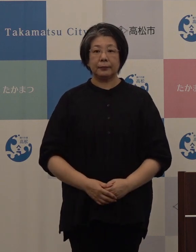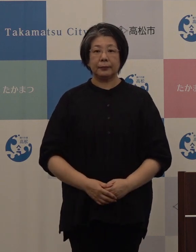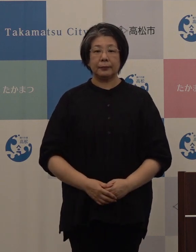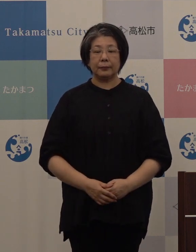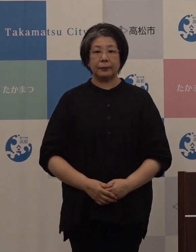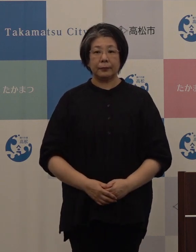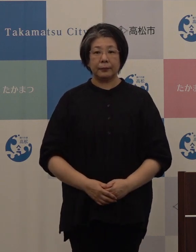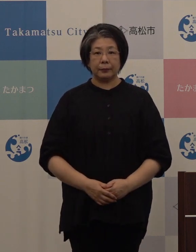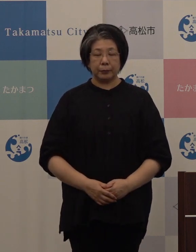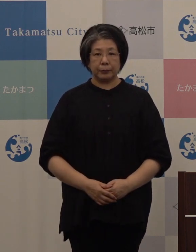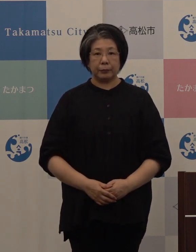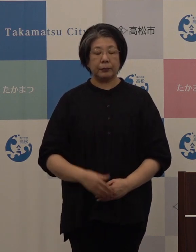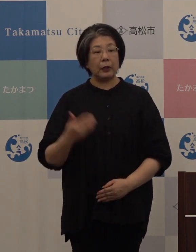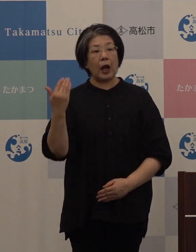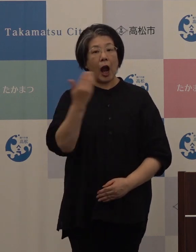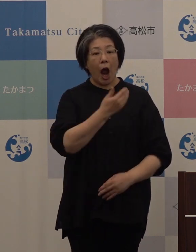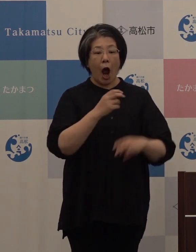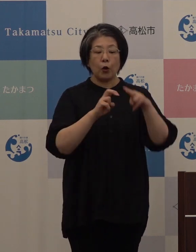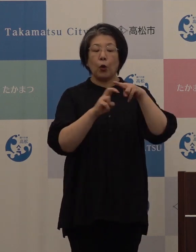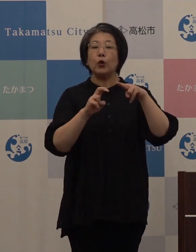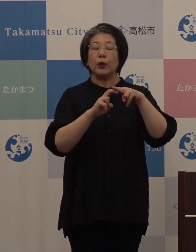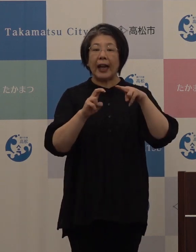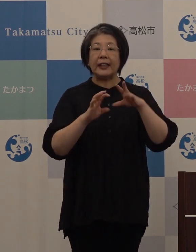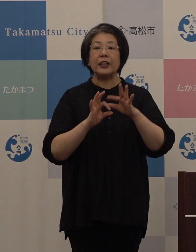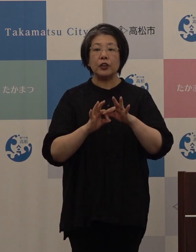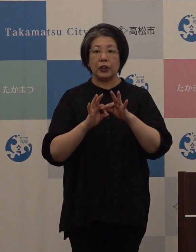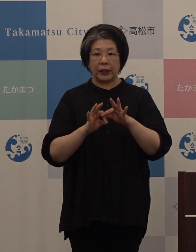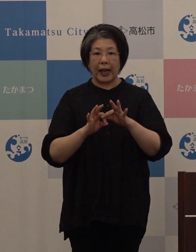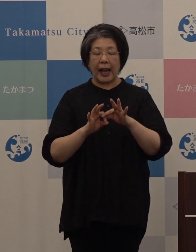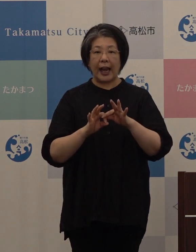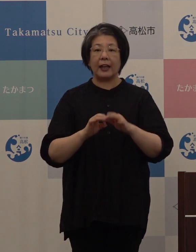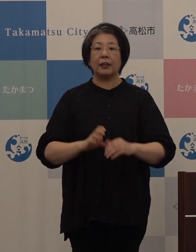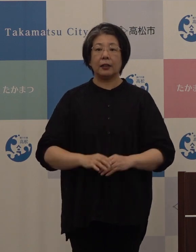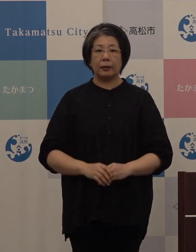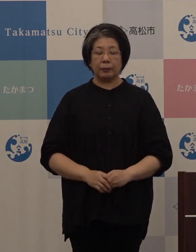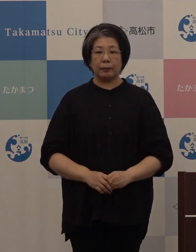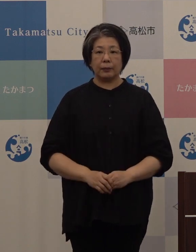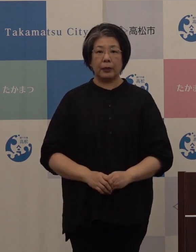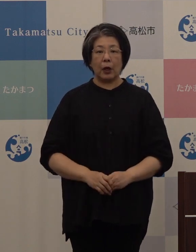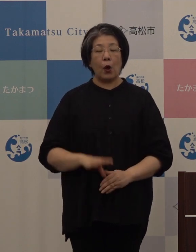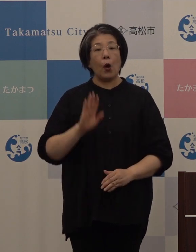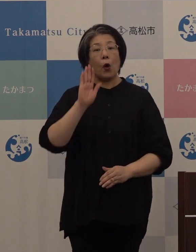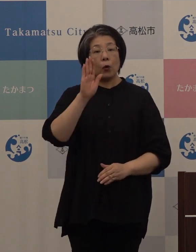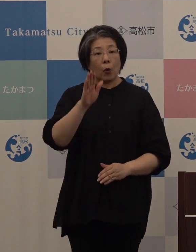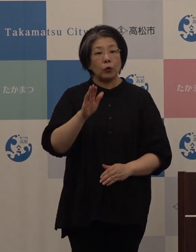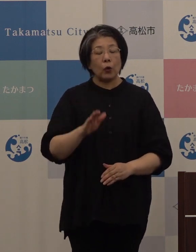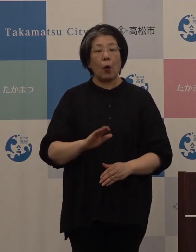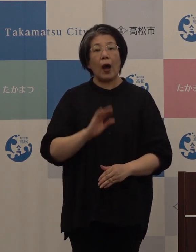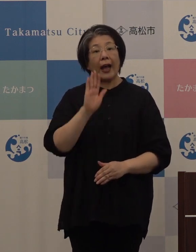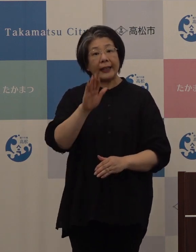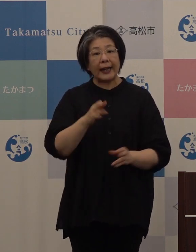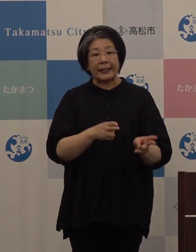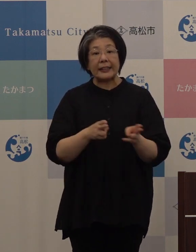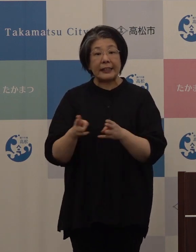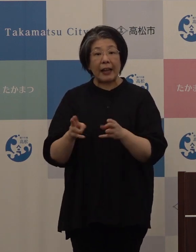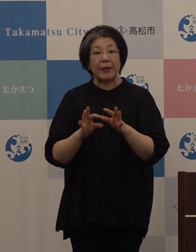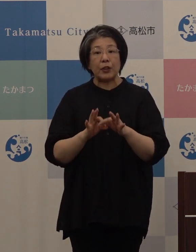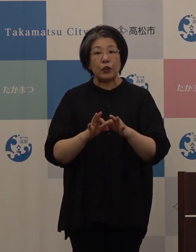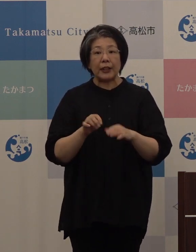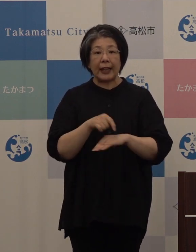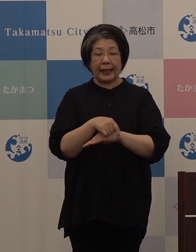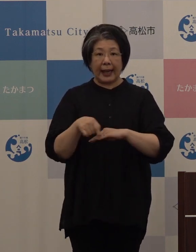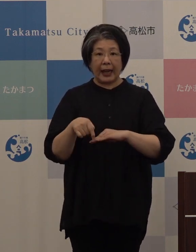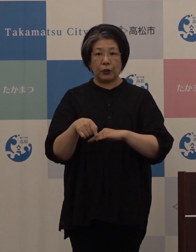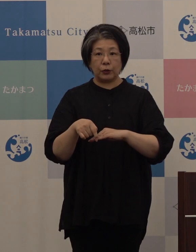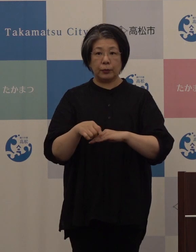の件なんですけれども、相次ぐトラブルが新駅整備計画に与える影響などはありますでしょうか？ 何です